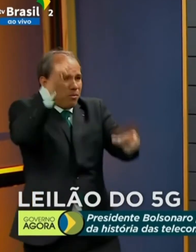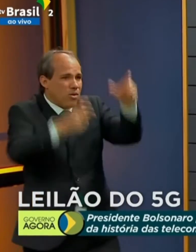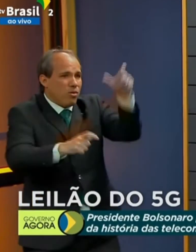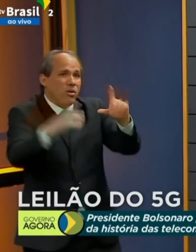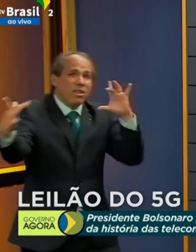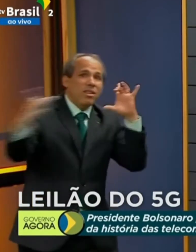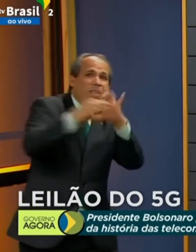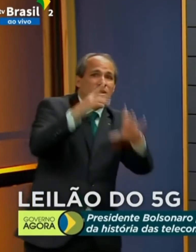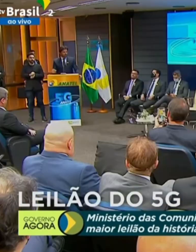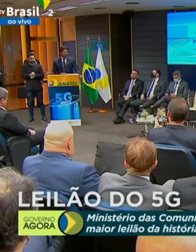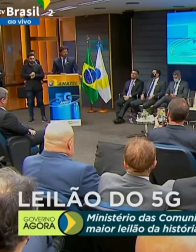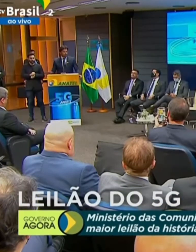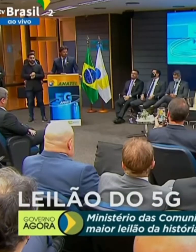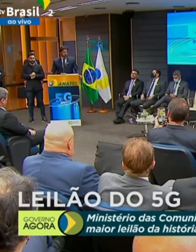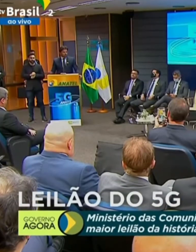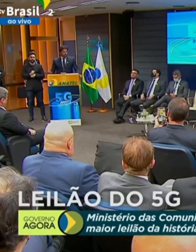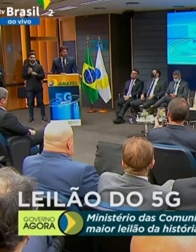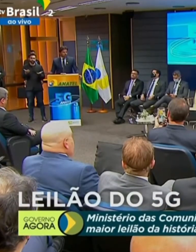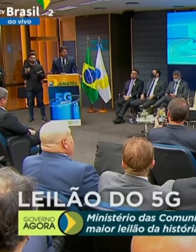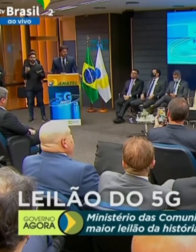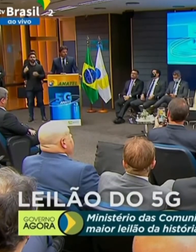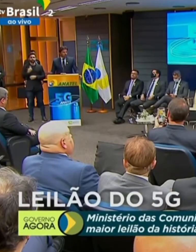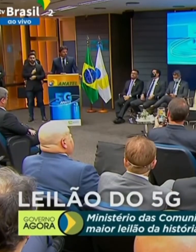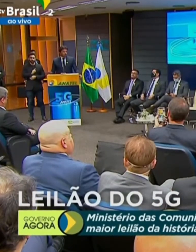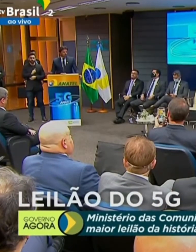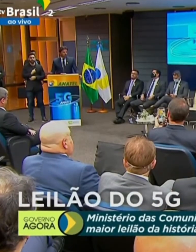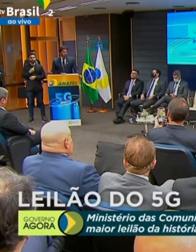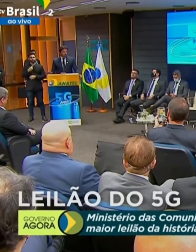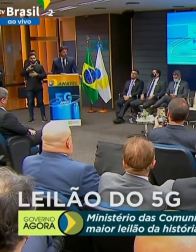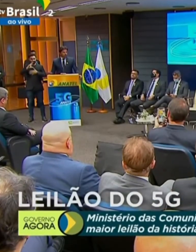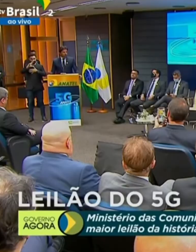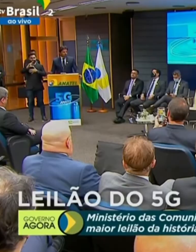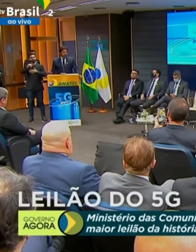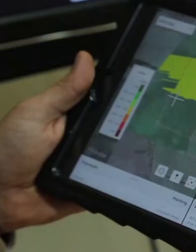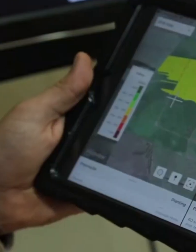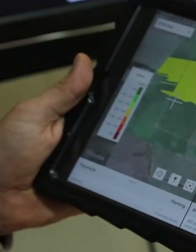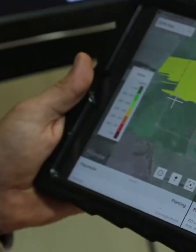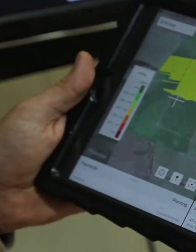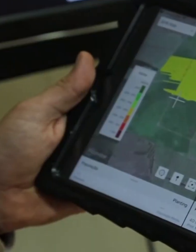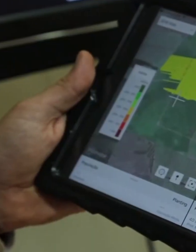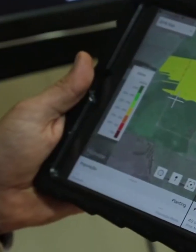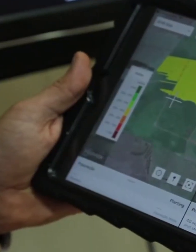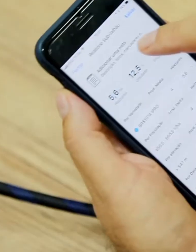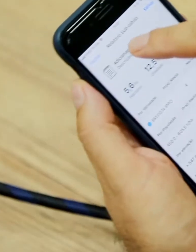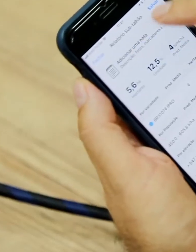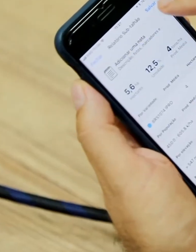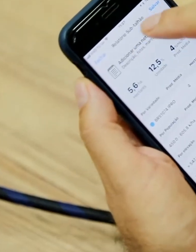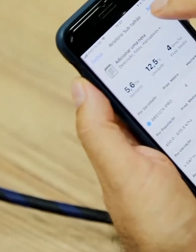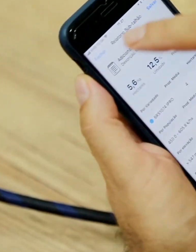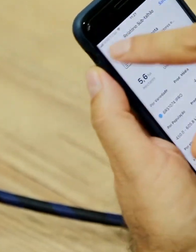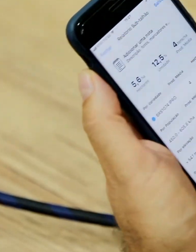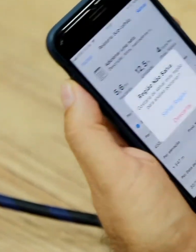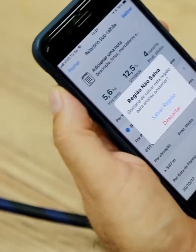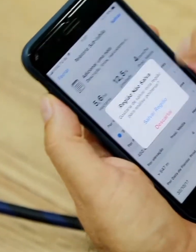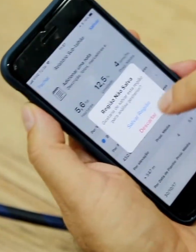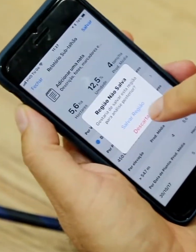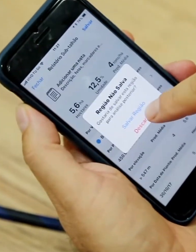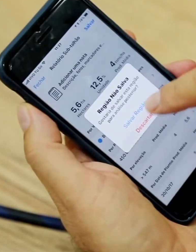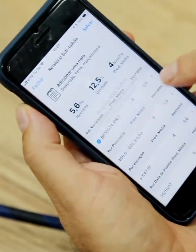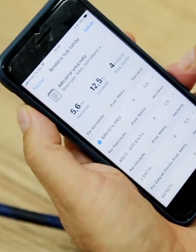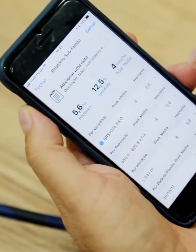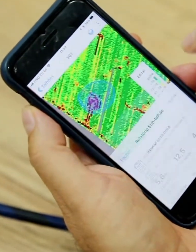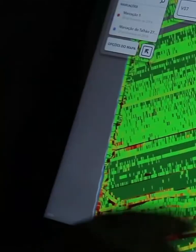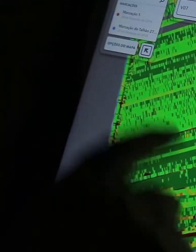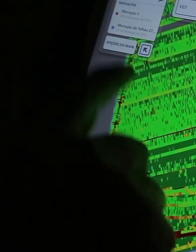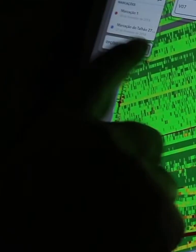integrando o Brasil e com o mundo para o Ministro das Comunicações Fábio Faria a tecnologia vai trazer impactos importantes